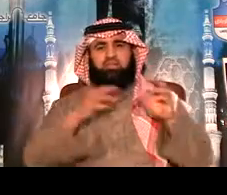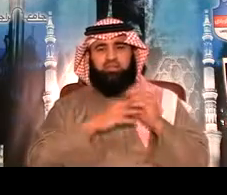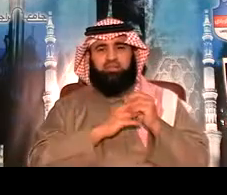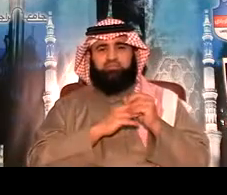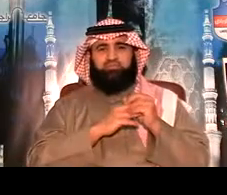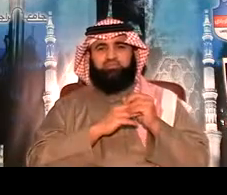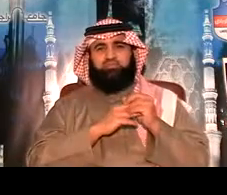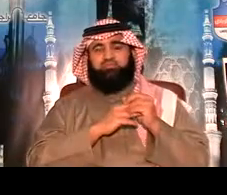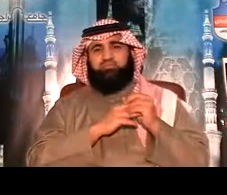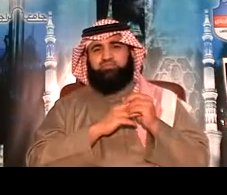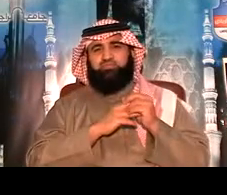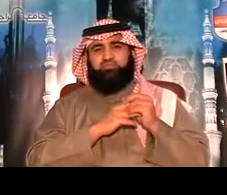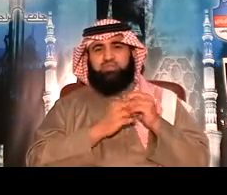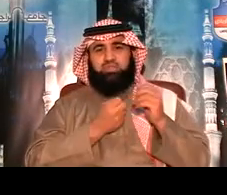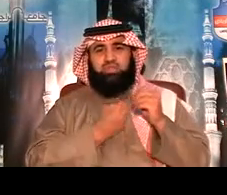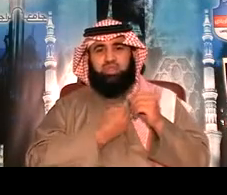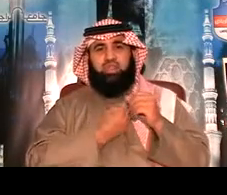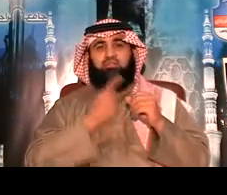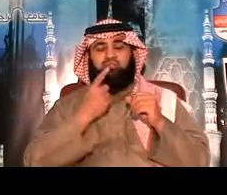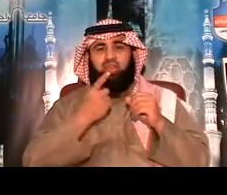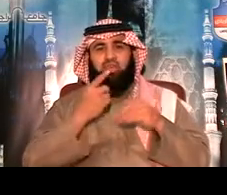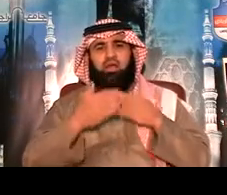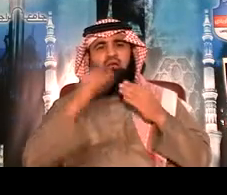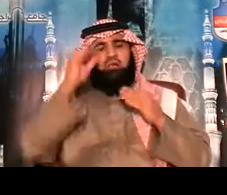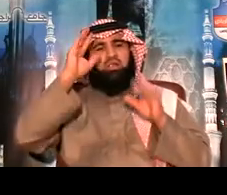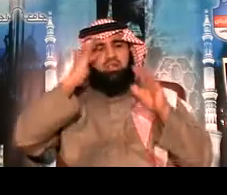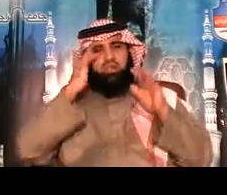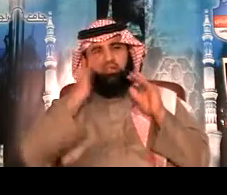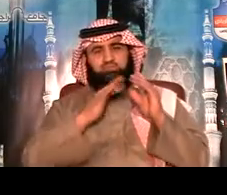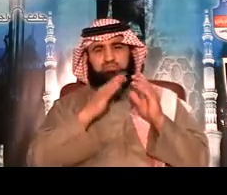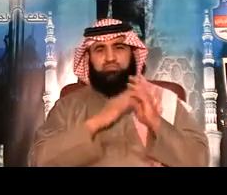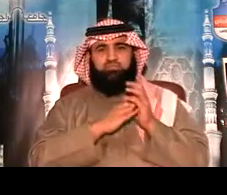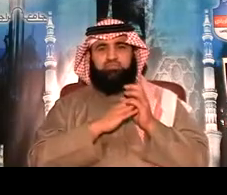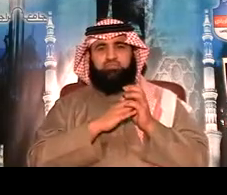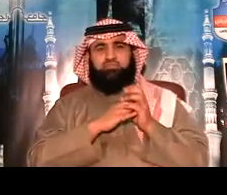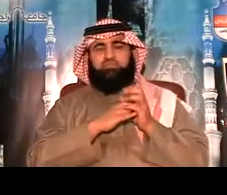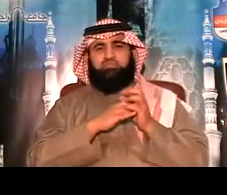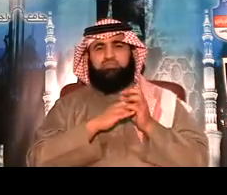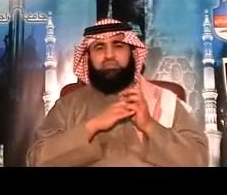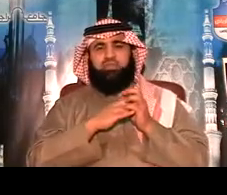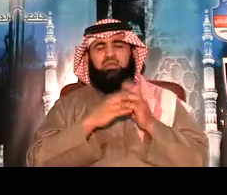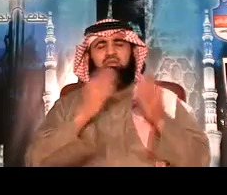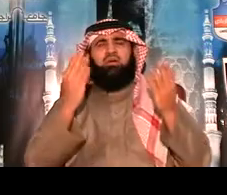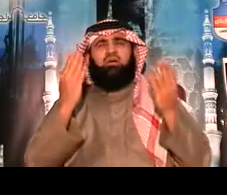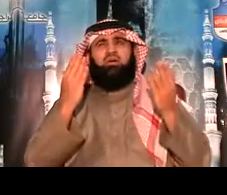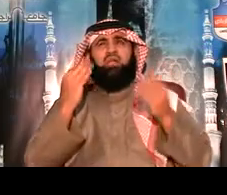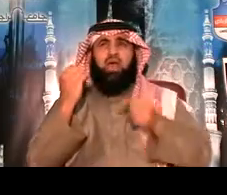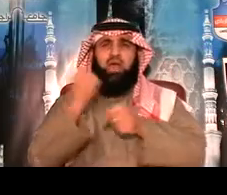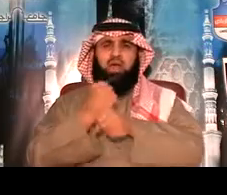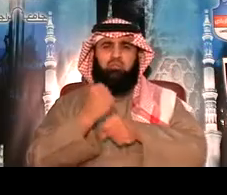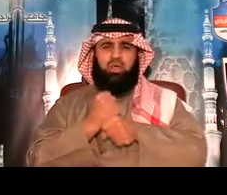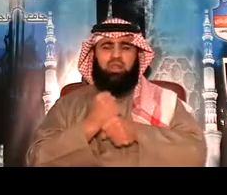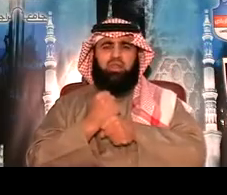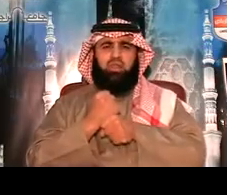ومن يرائي يرائي الله به. رواه البخاري ومسلم. اللهم اجعل عملنا خالصا لوجهك